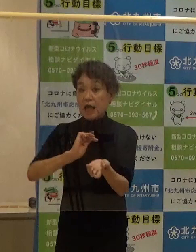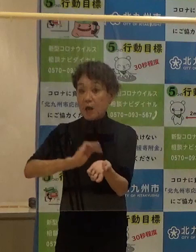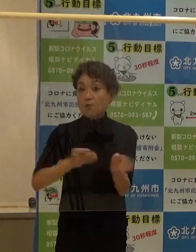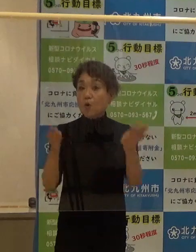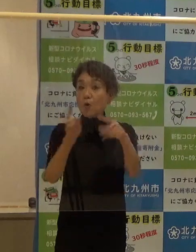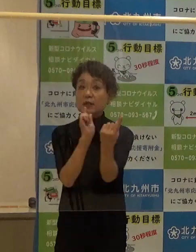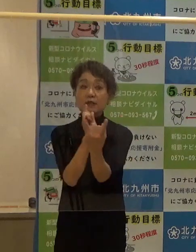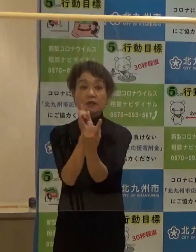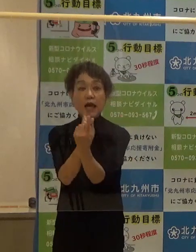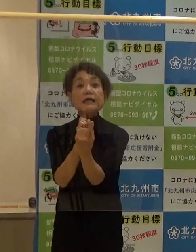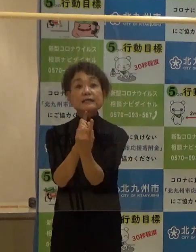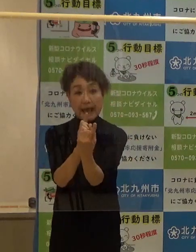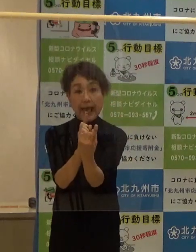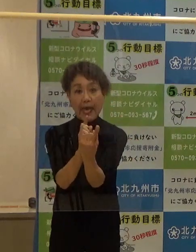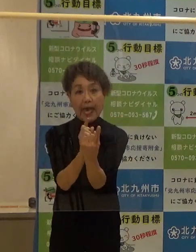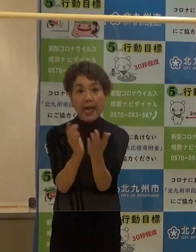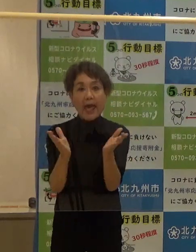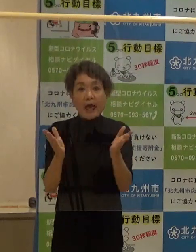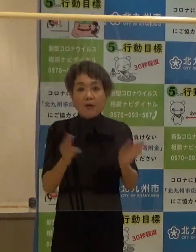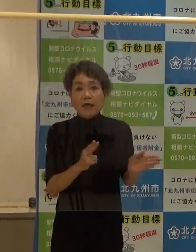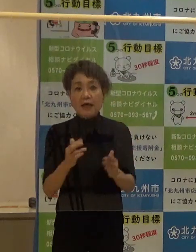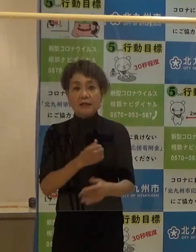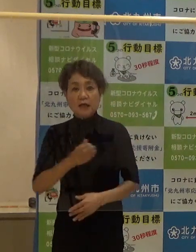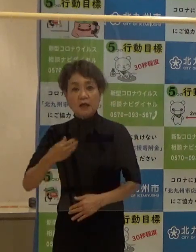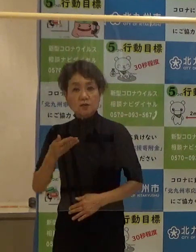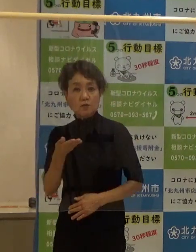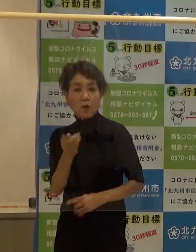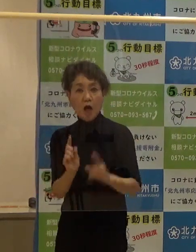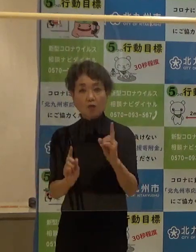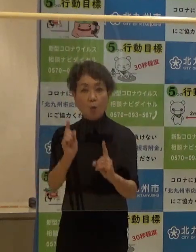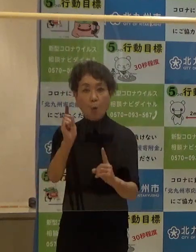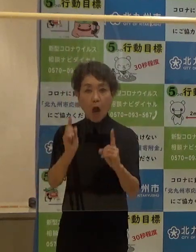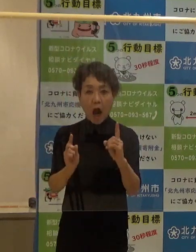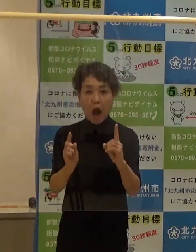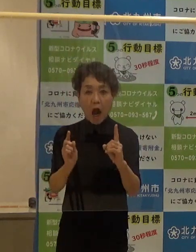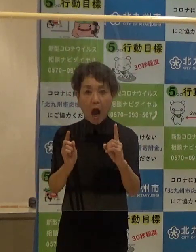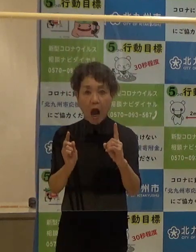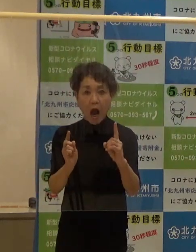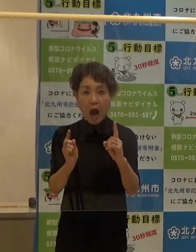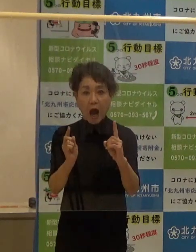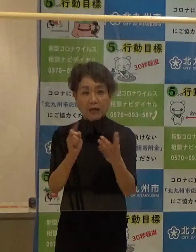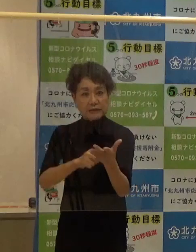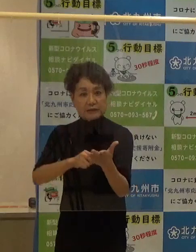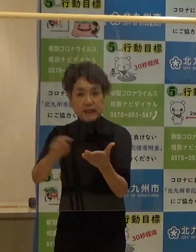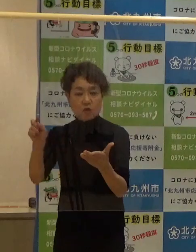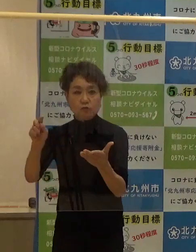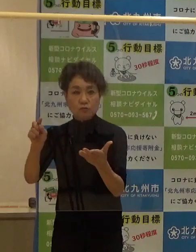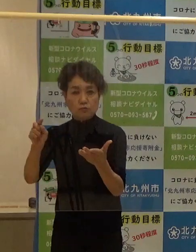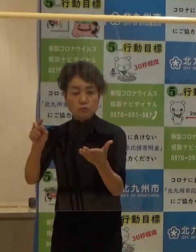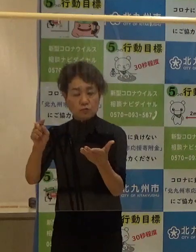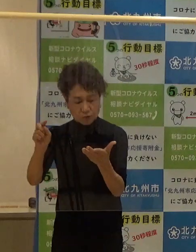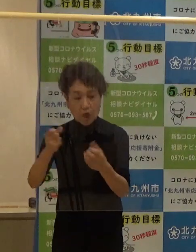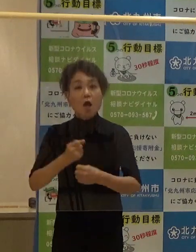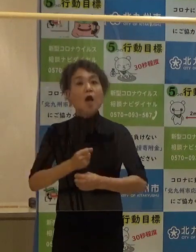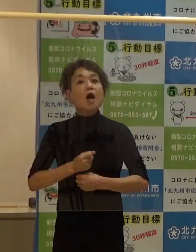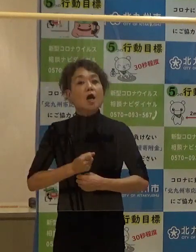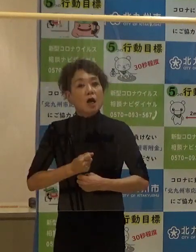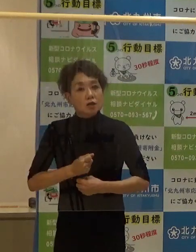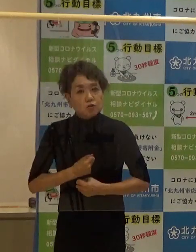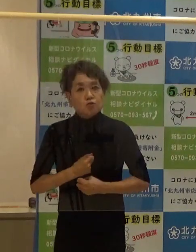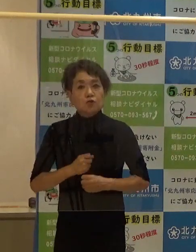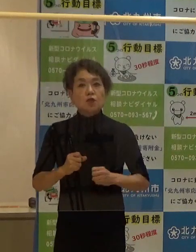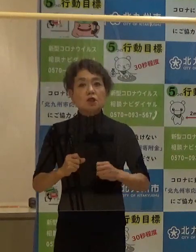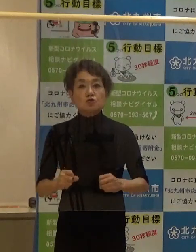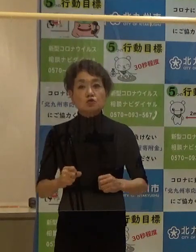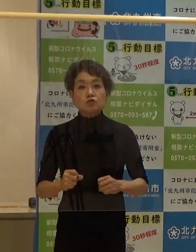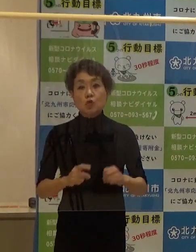ね、受け入れ体制が大丈夫かどうかということをもう一回チェックに入ってですね、注意を喚起するという趣旨で